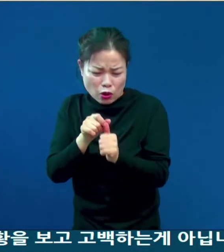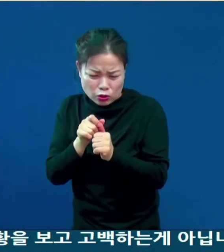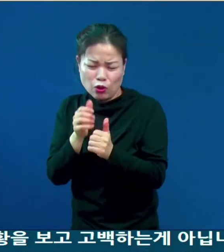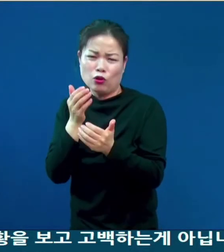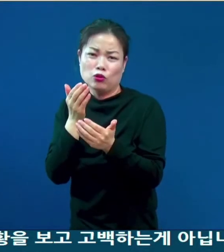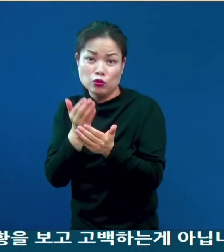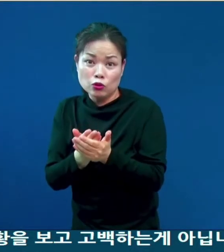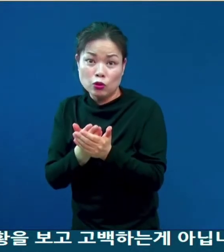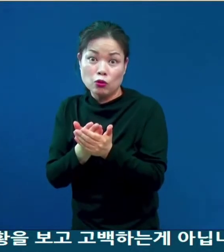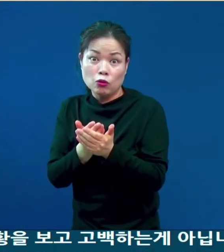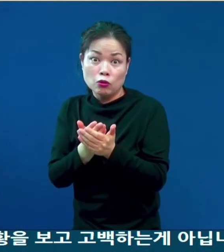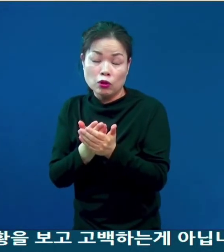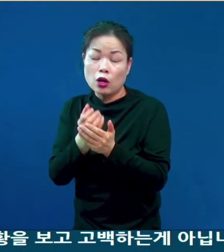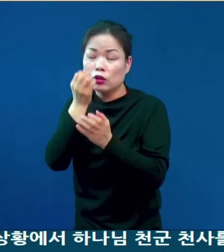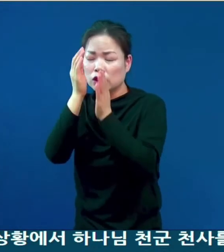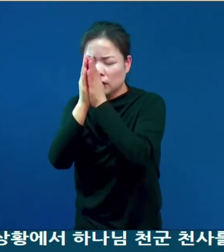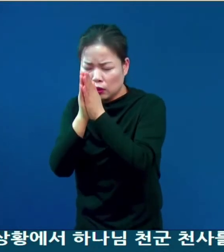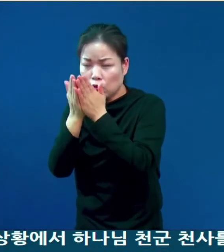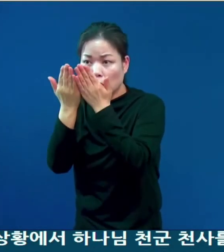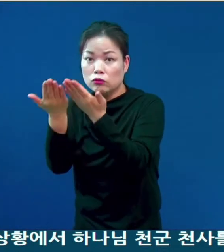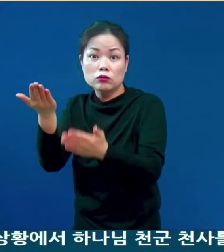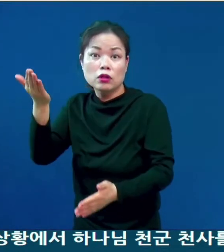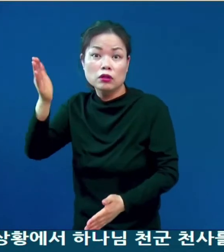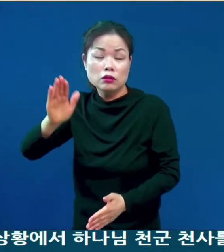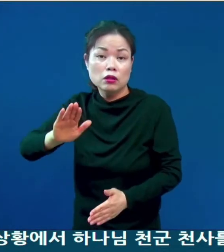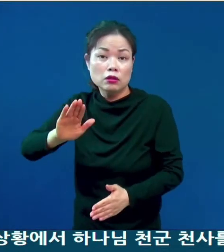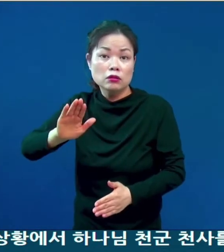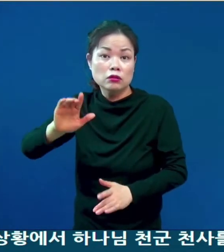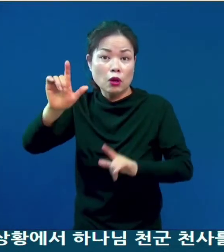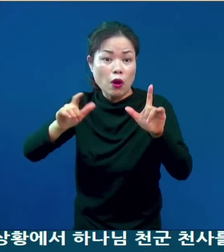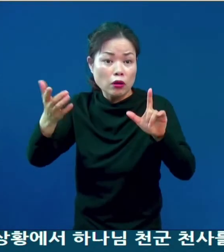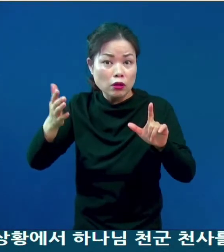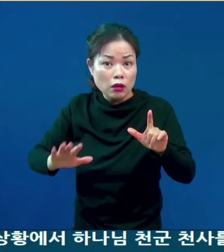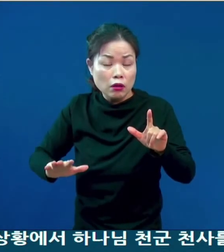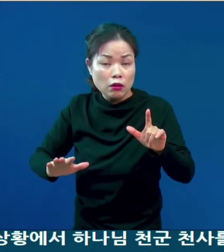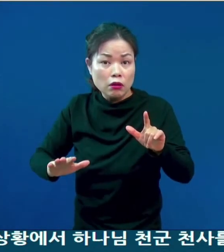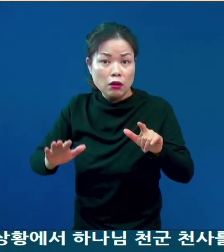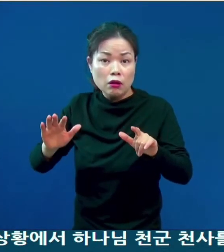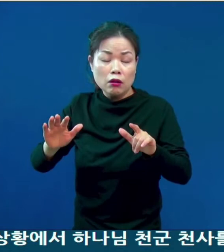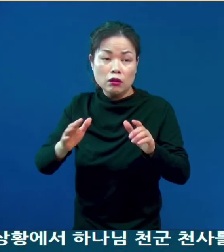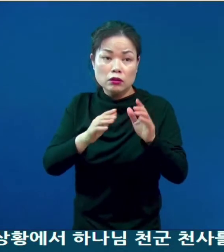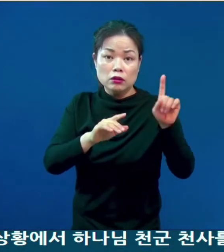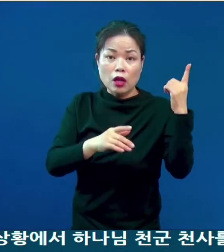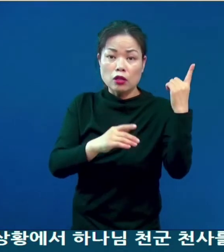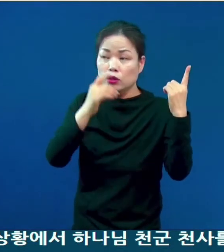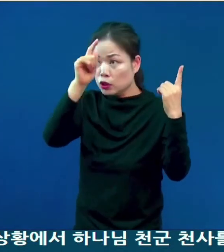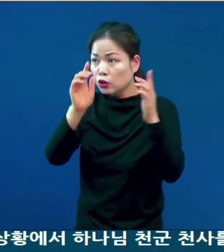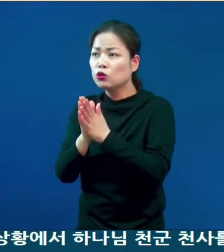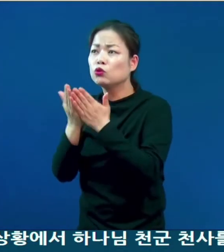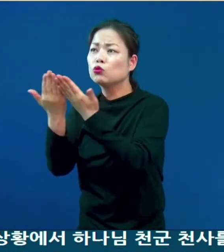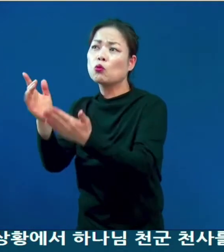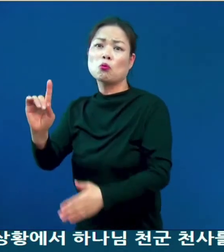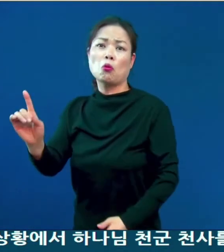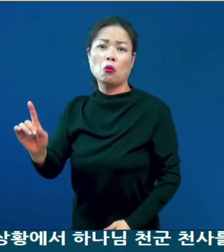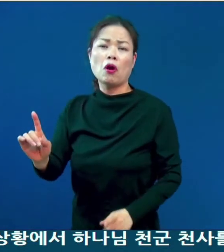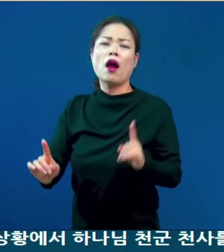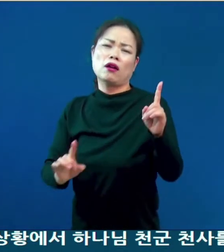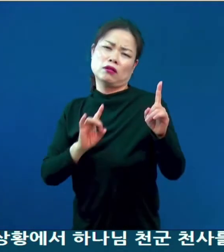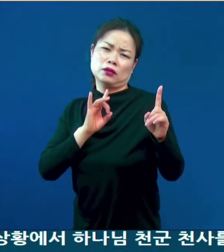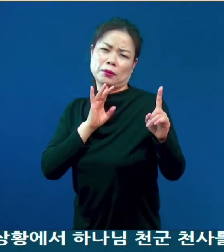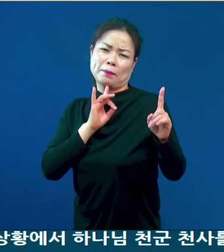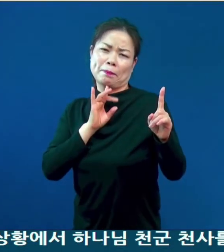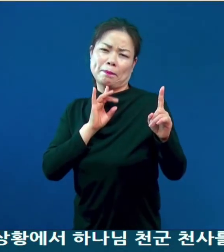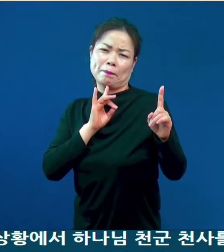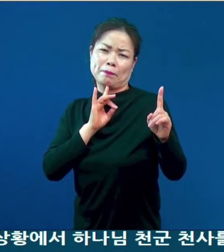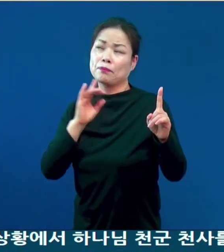주십시오 라고 기도해야 될 것 같은 상황에 다윗이 기껏 하는 기도가 무엇입니까? 저는 한 가지만